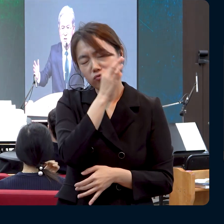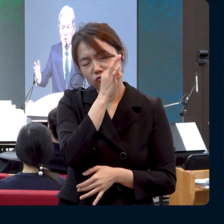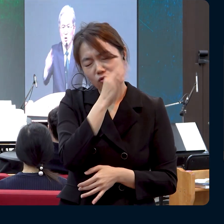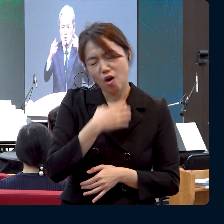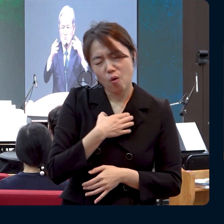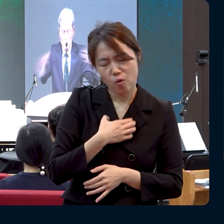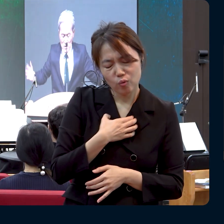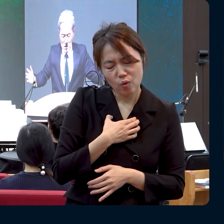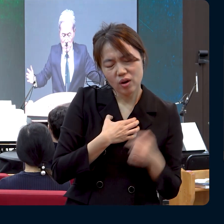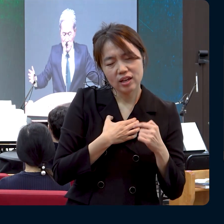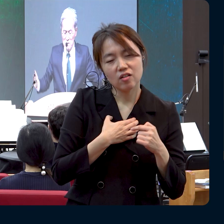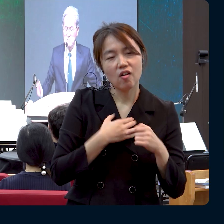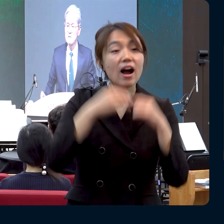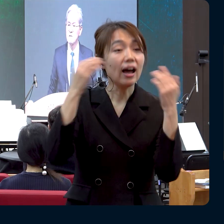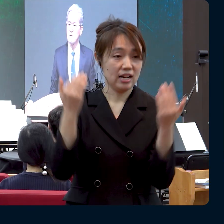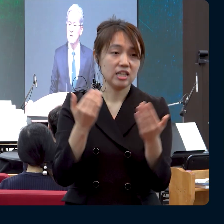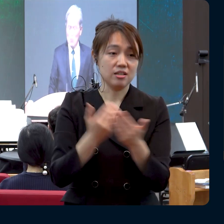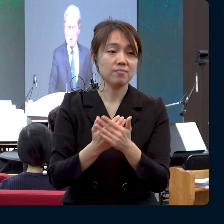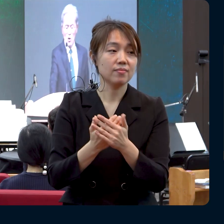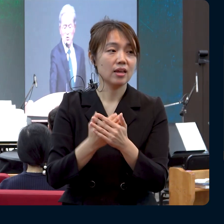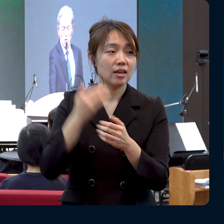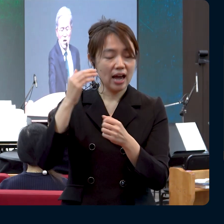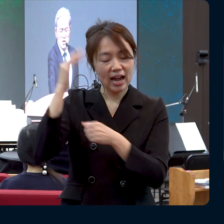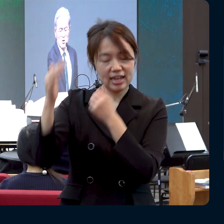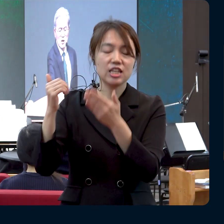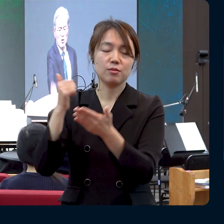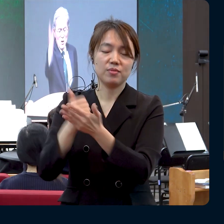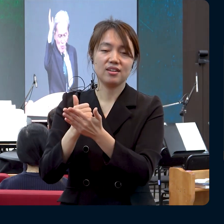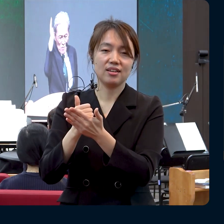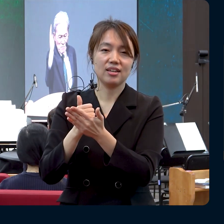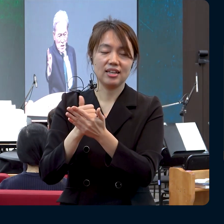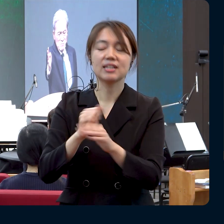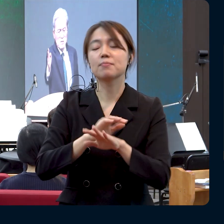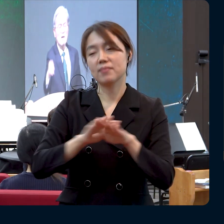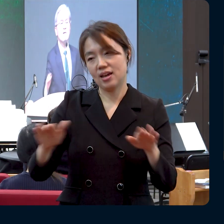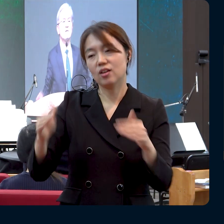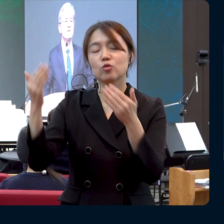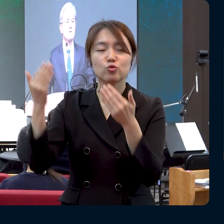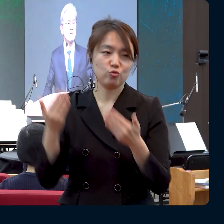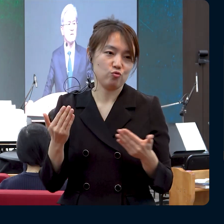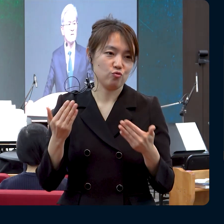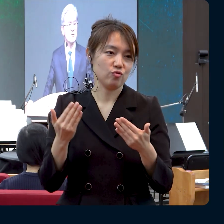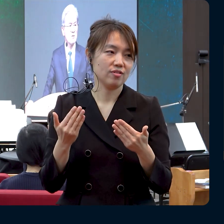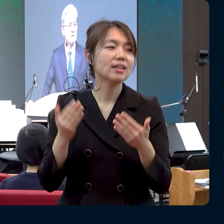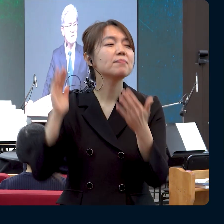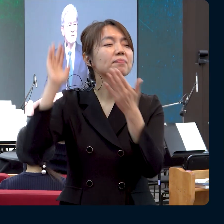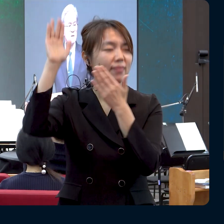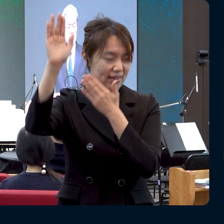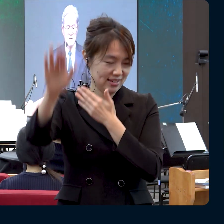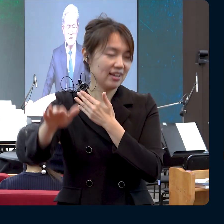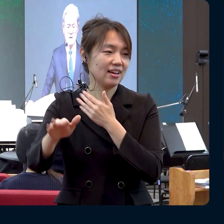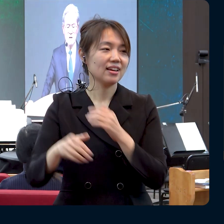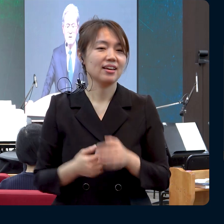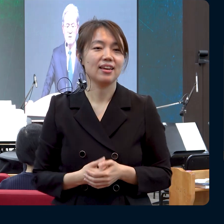주실 것이라고 저는 분명히 믿습니다. 우리를 거기서 구원하실 것이라고 분명히 믿습니다. 저는